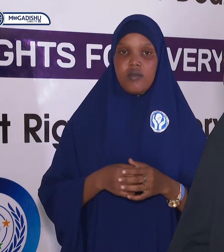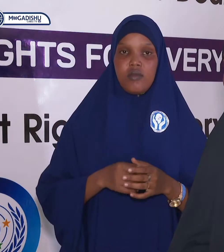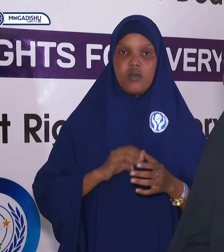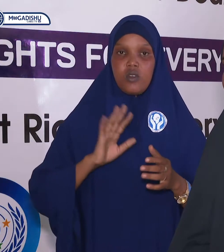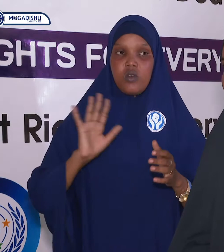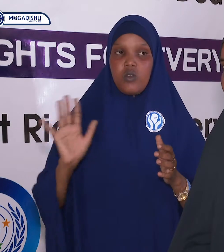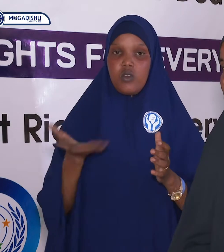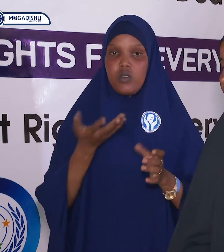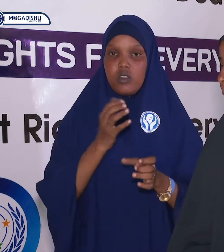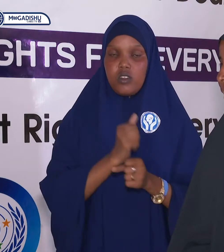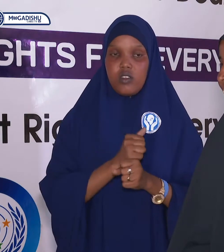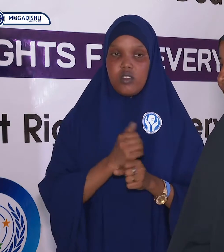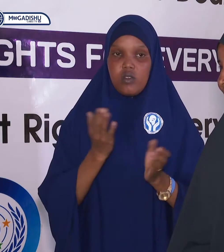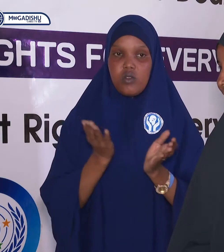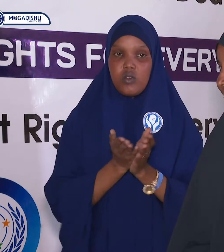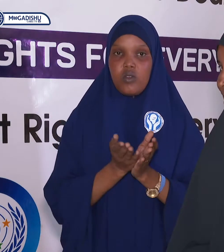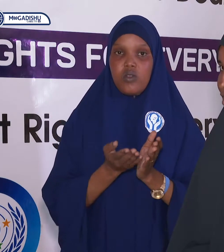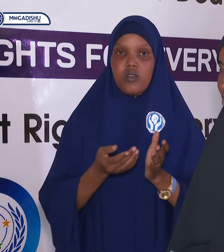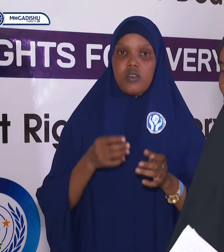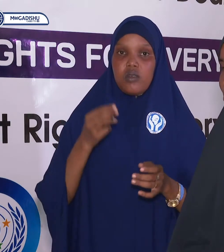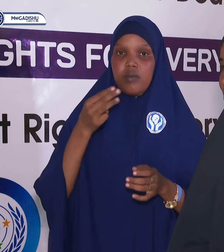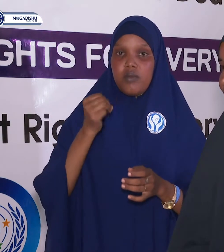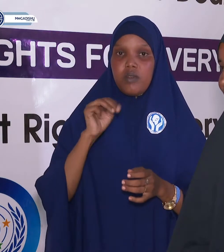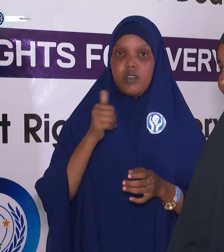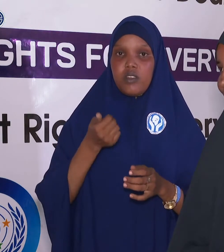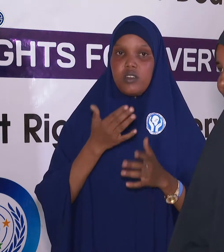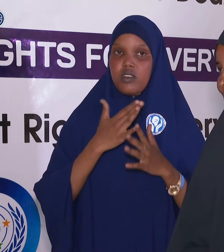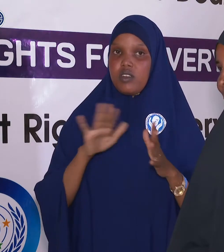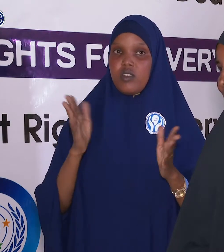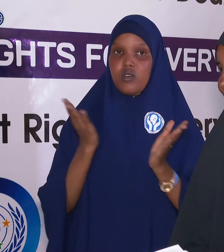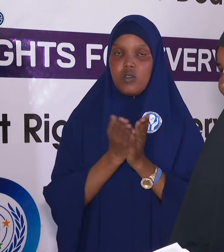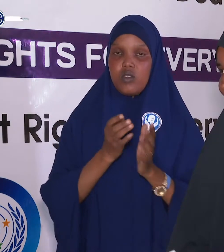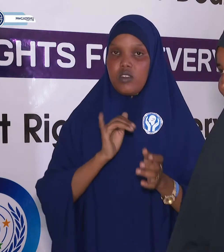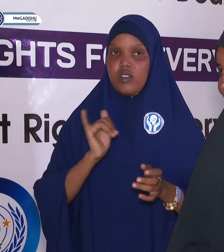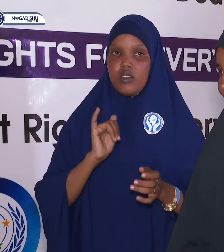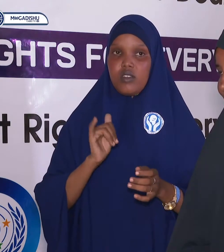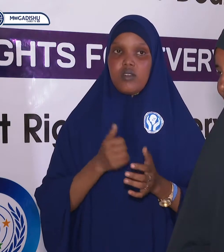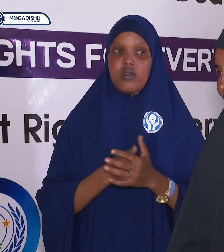waxa uu haystaa iskuulka manhajka caadiga sida iskuulaad